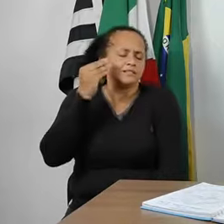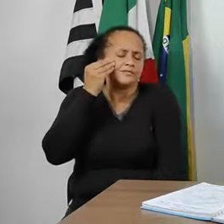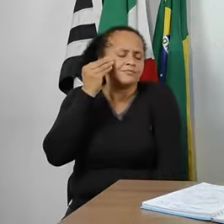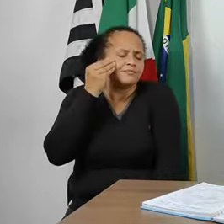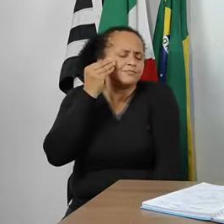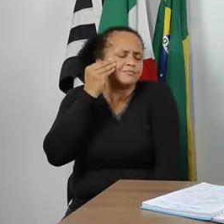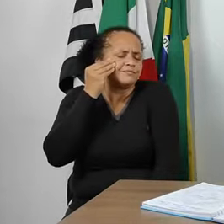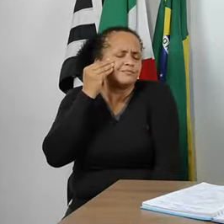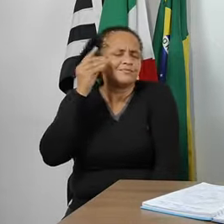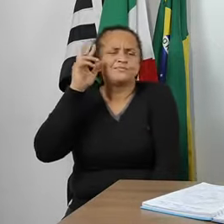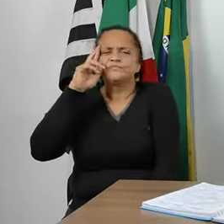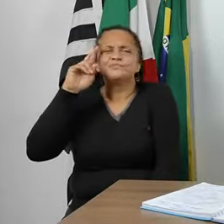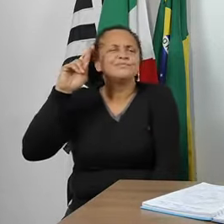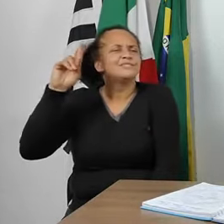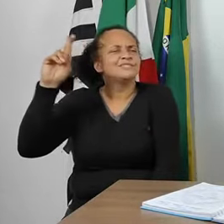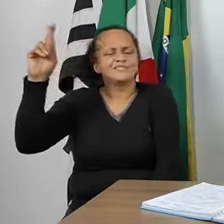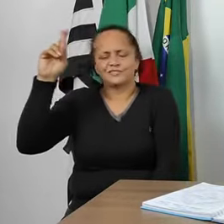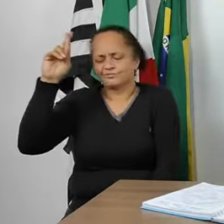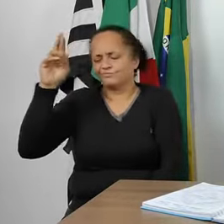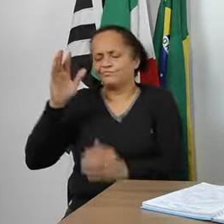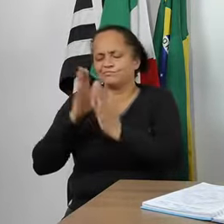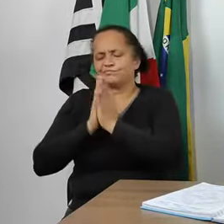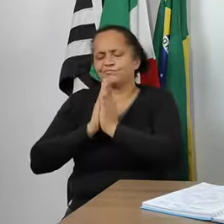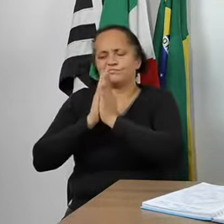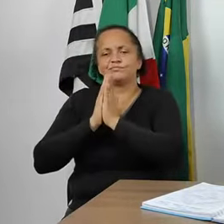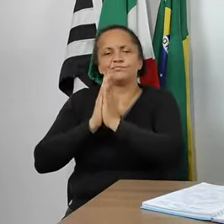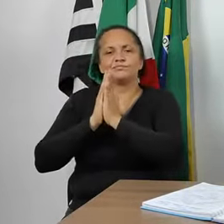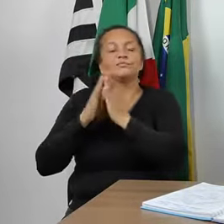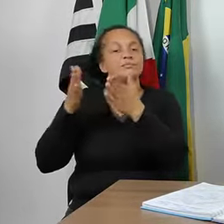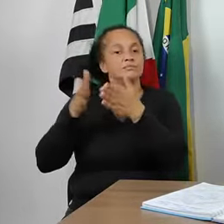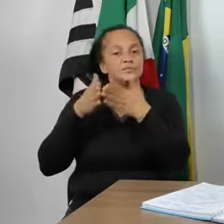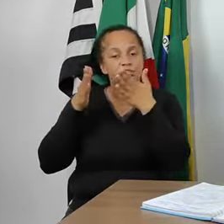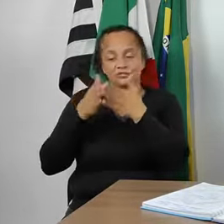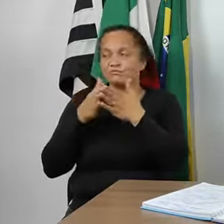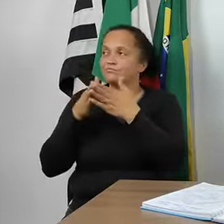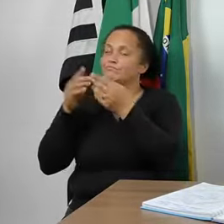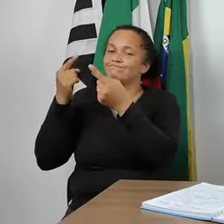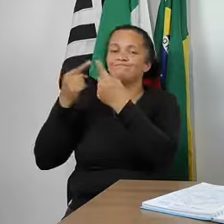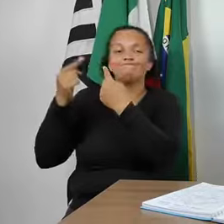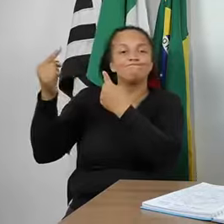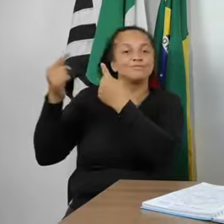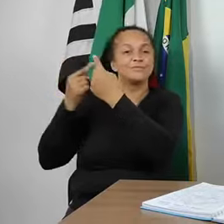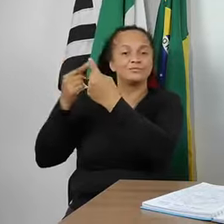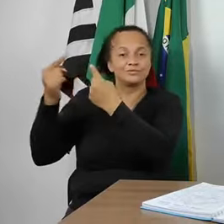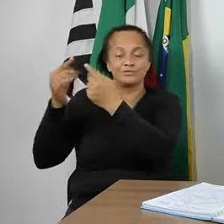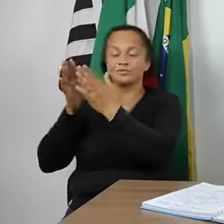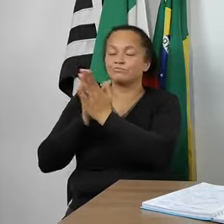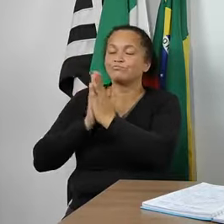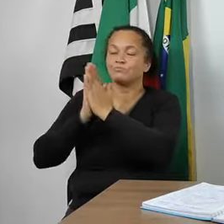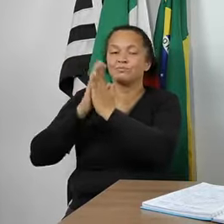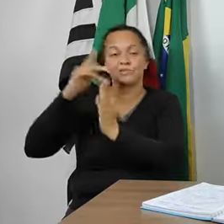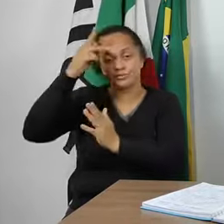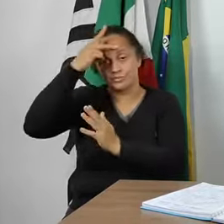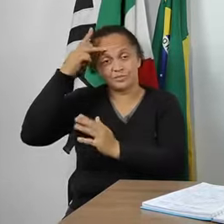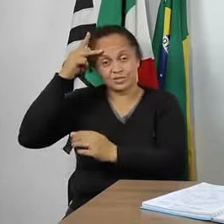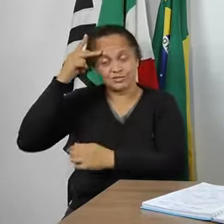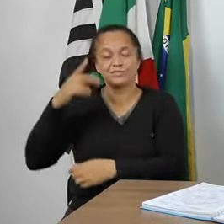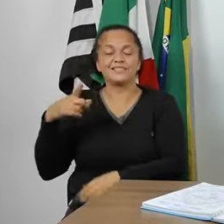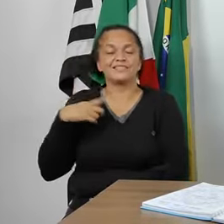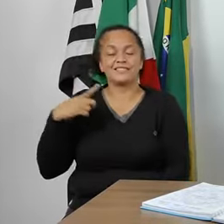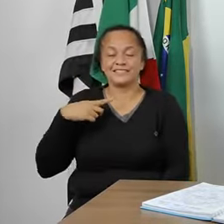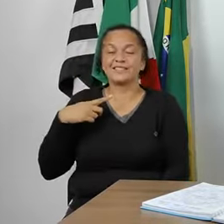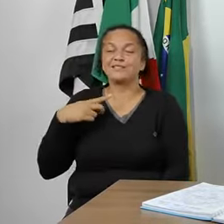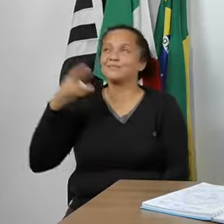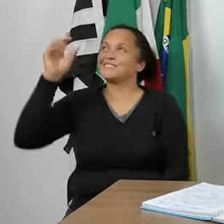experiências com o Senhor na intercessão, de clamar uns pelos outros e obtermos respostas,